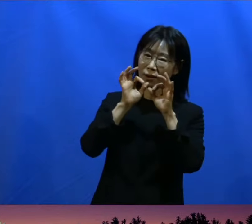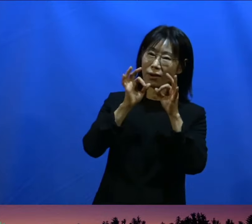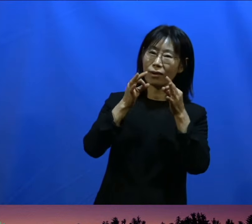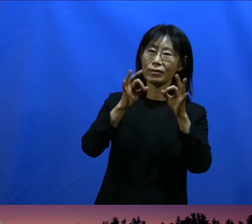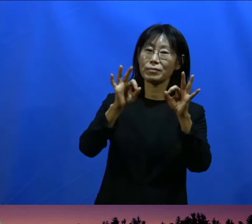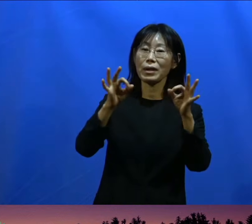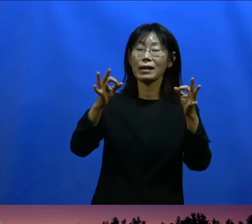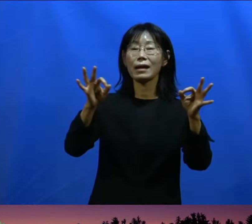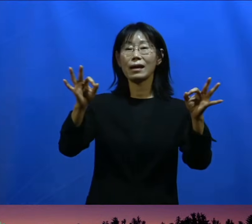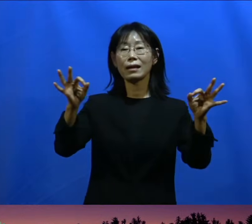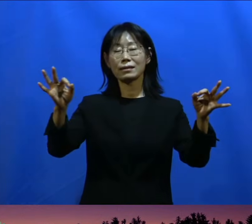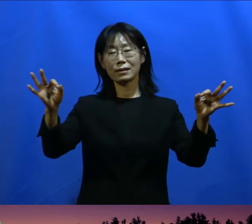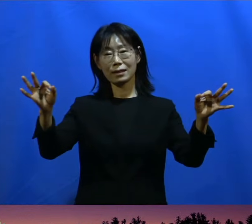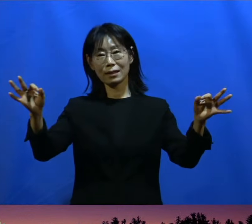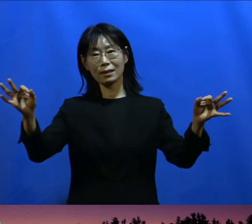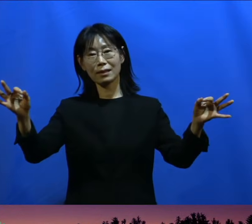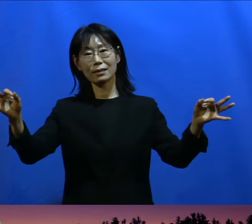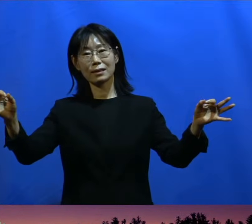찬양하여